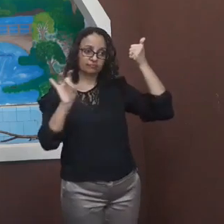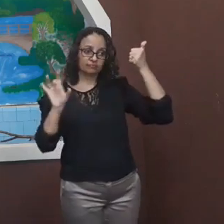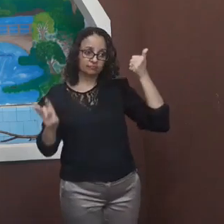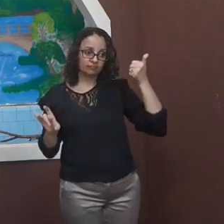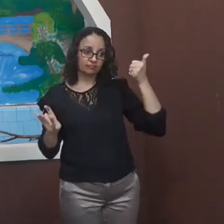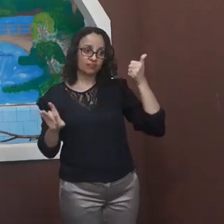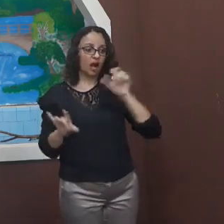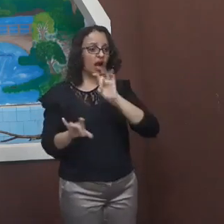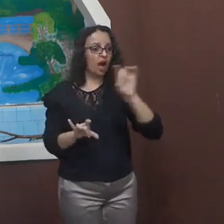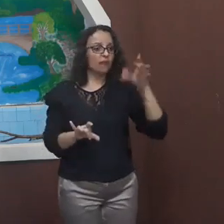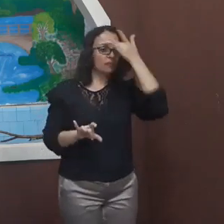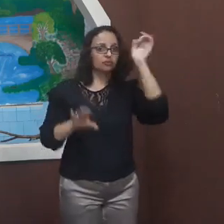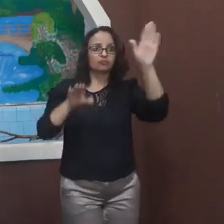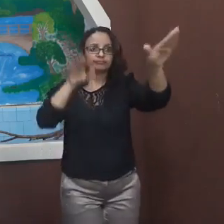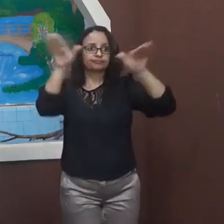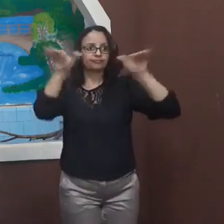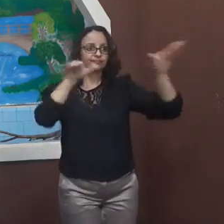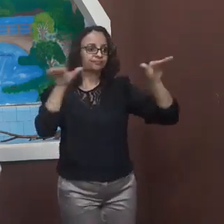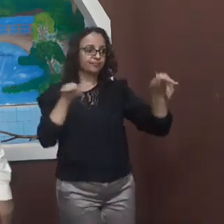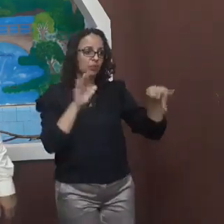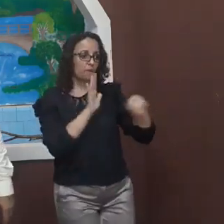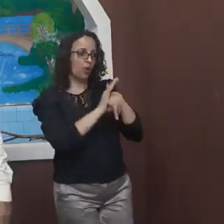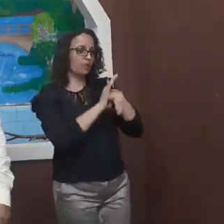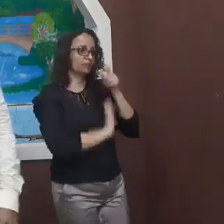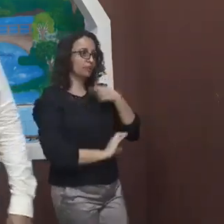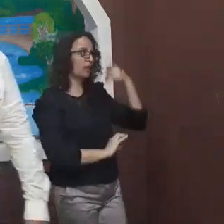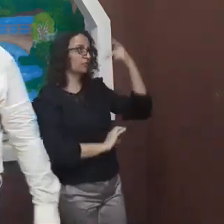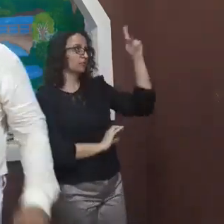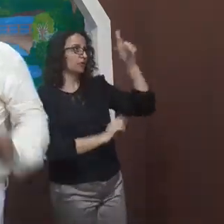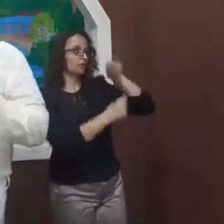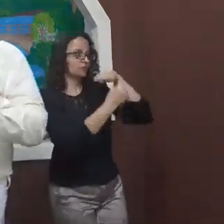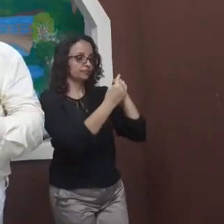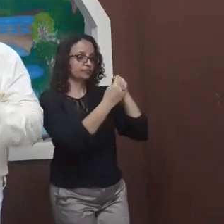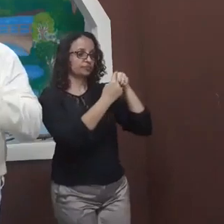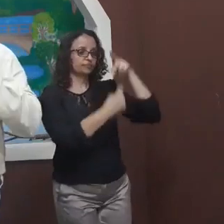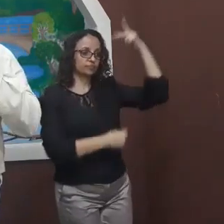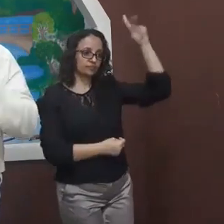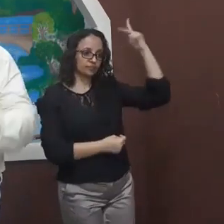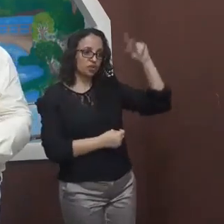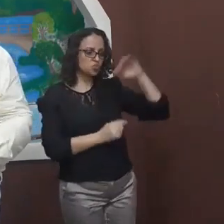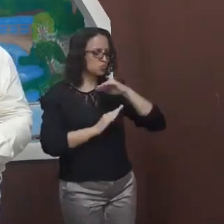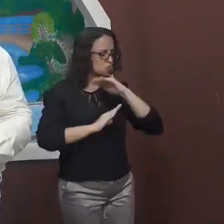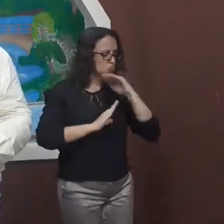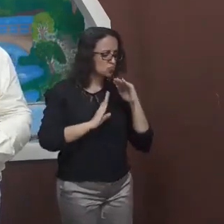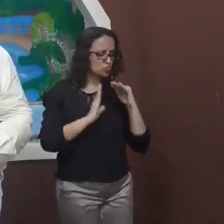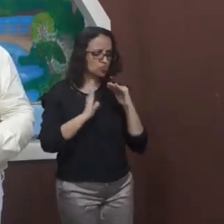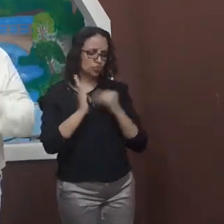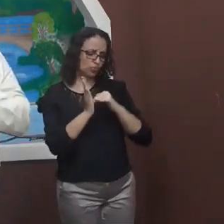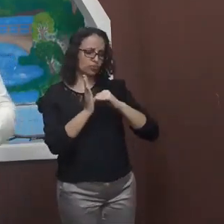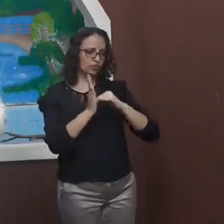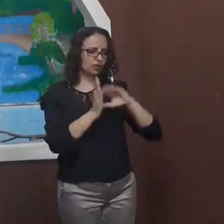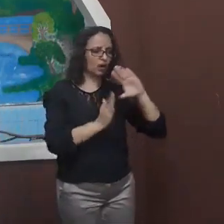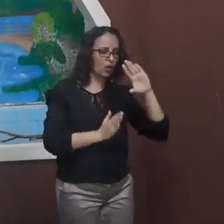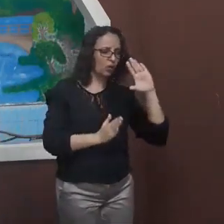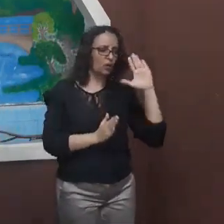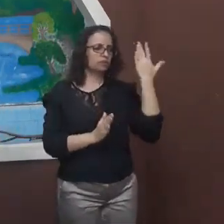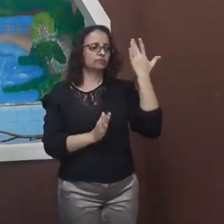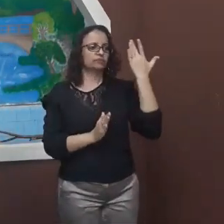foram chamados de acordo com o seu propósito. Todas as coisas